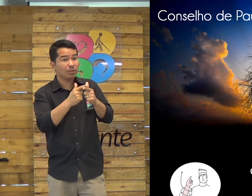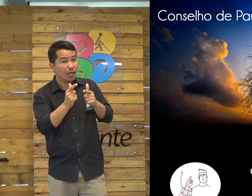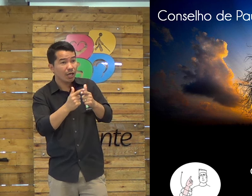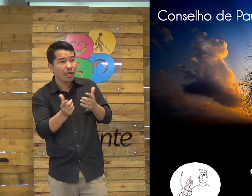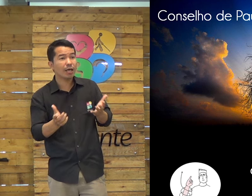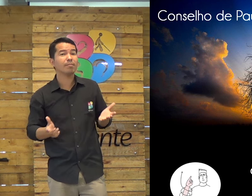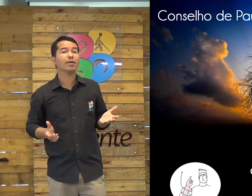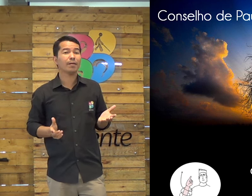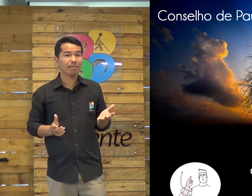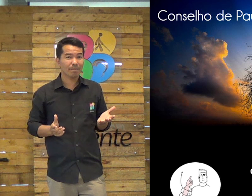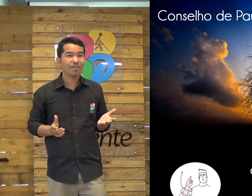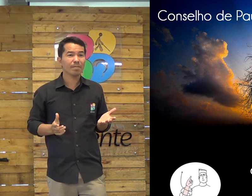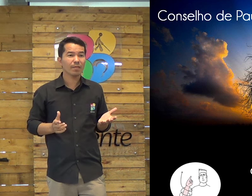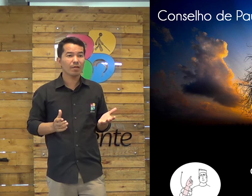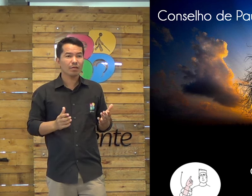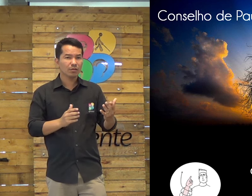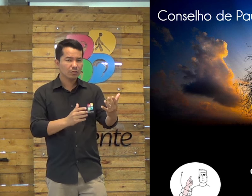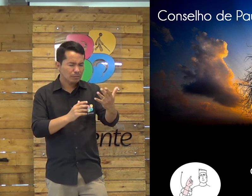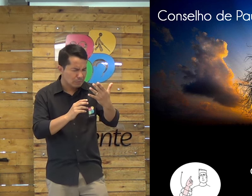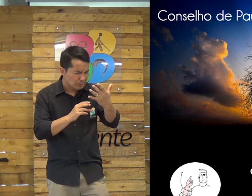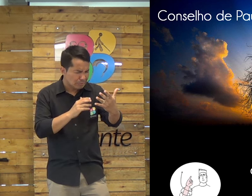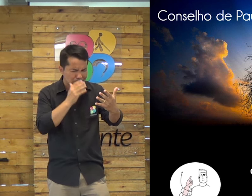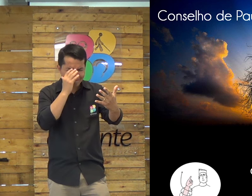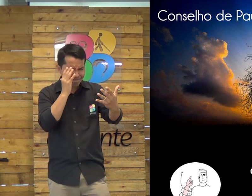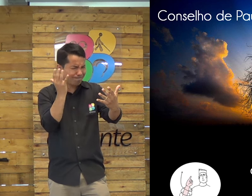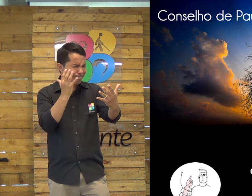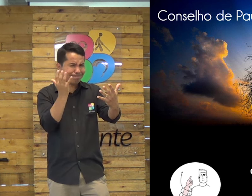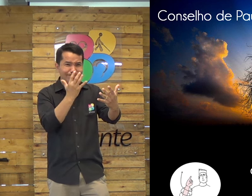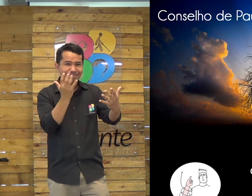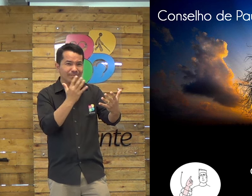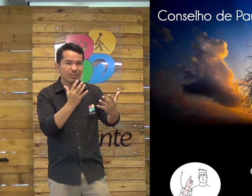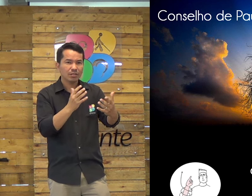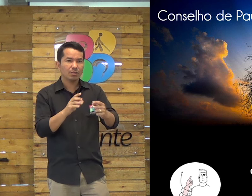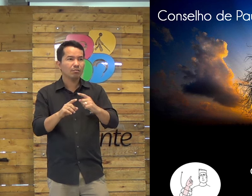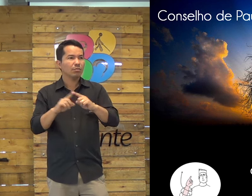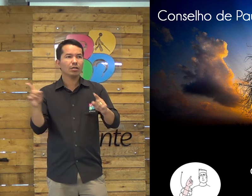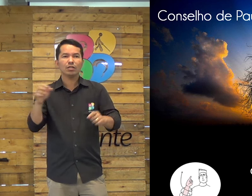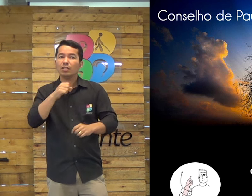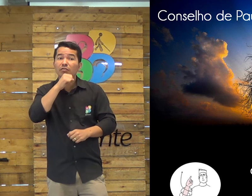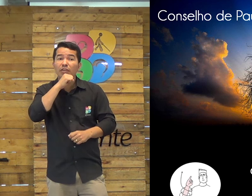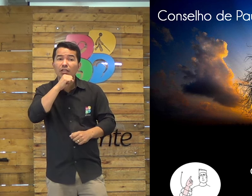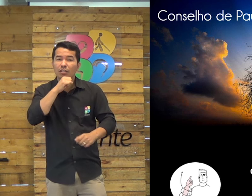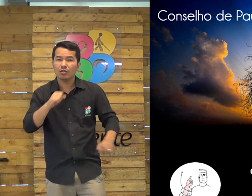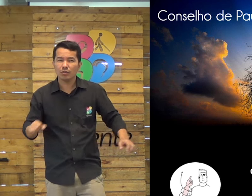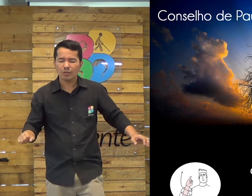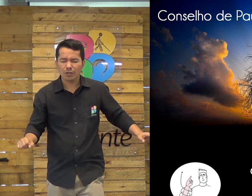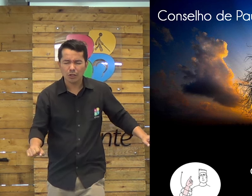ele está ficando velho, ele estava com problema de visão, ele não conseguia enxergar direito.